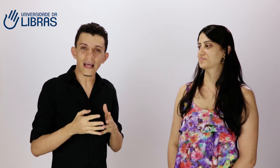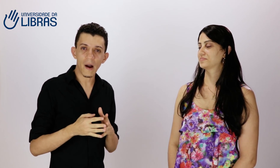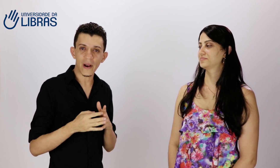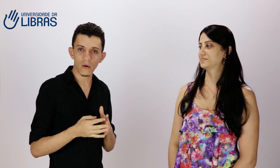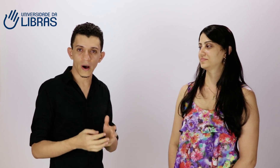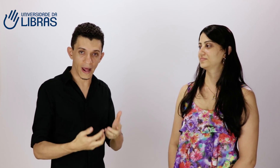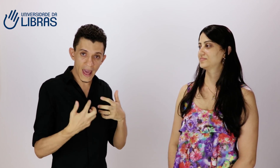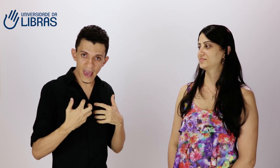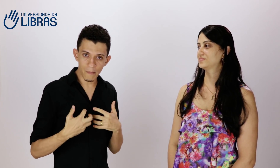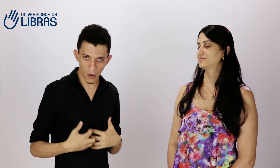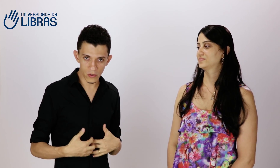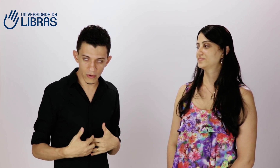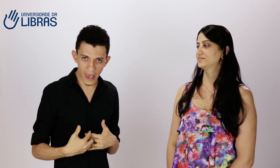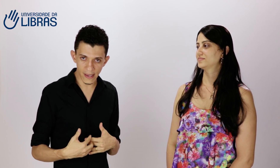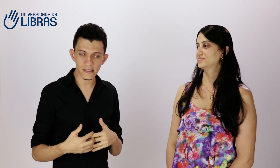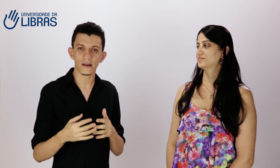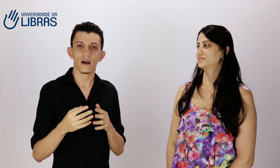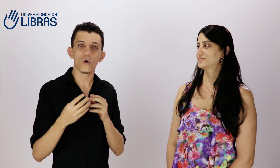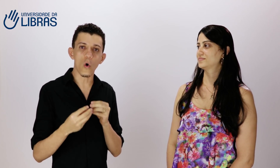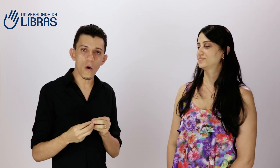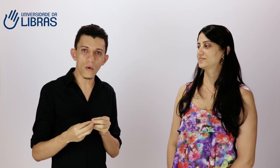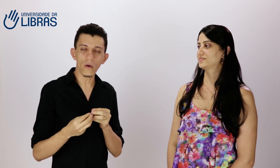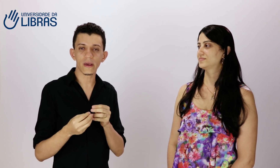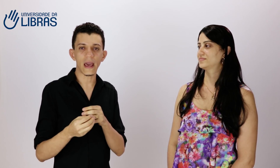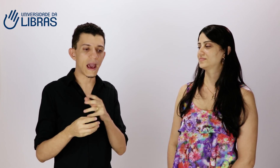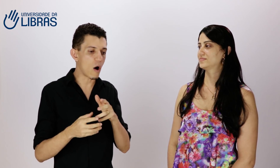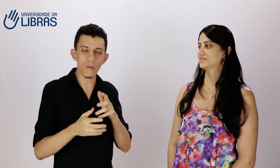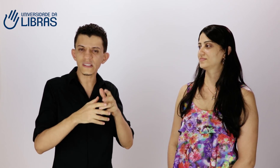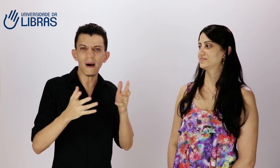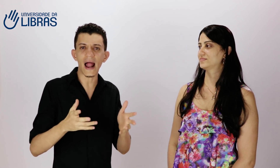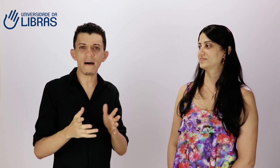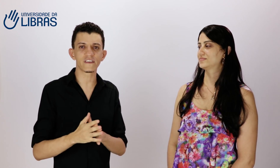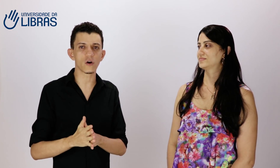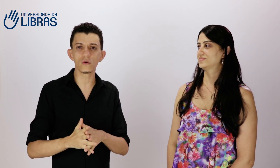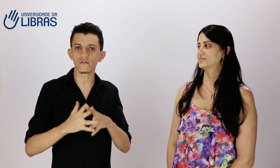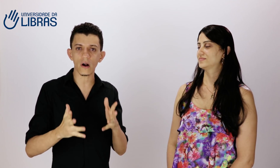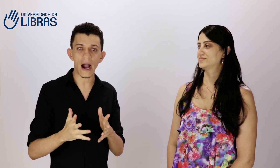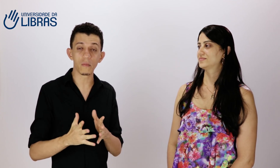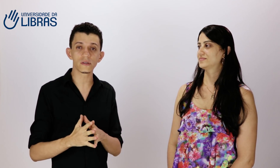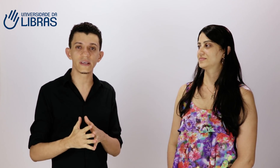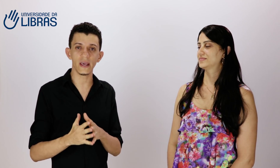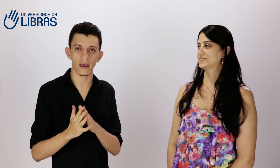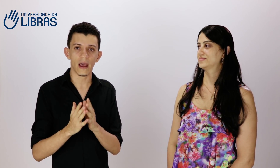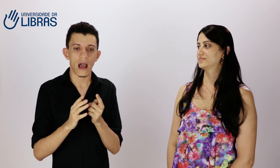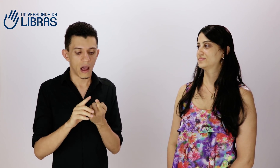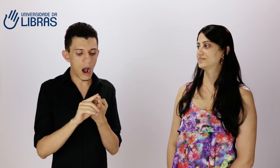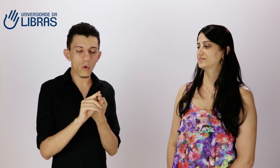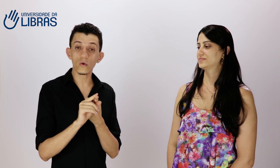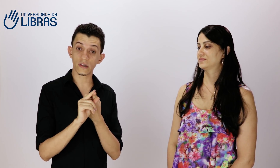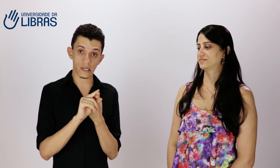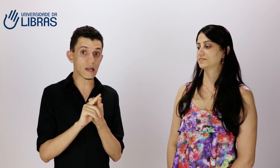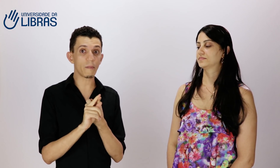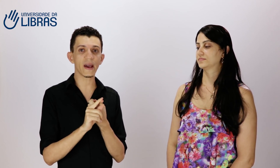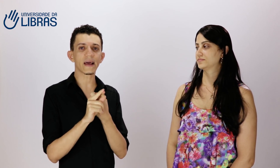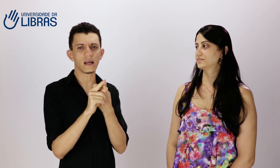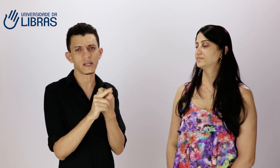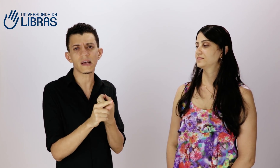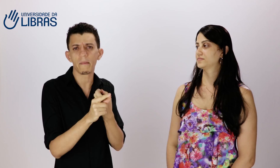perguntar para a Luana em português como algumas palavras, alguns vocábulos que alguns eu já sabia que ela já